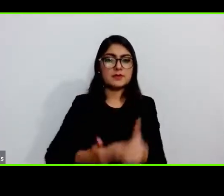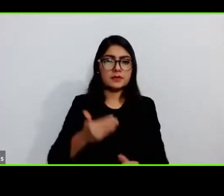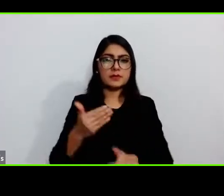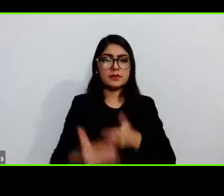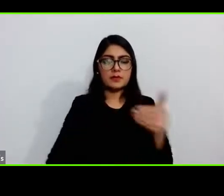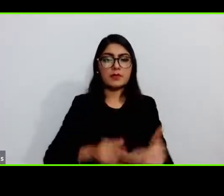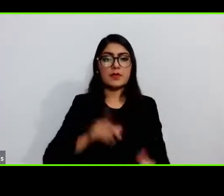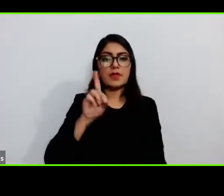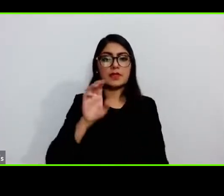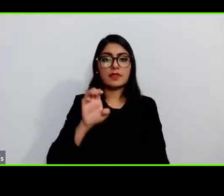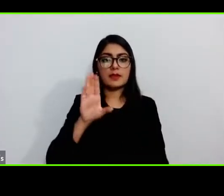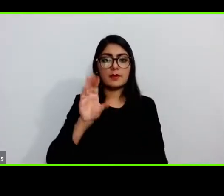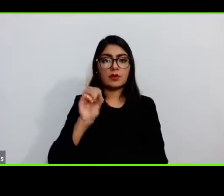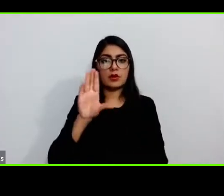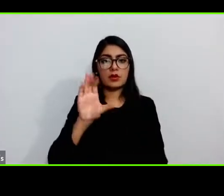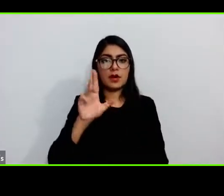acuerdo